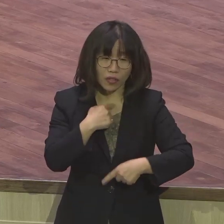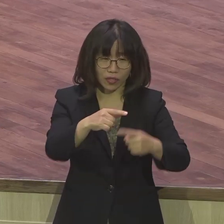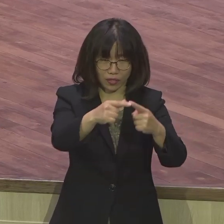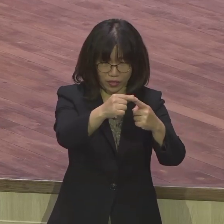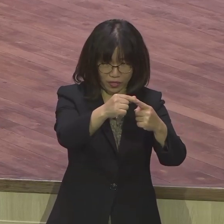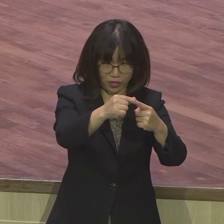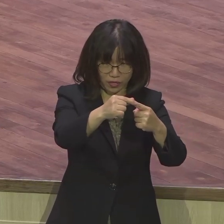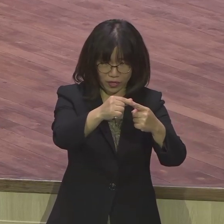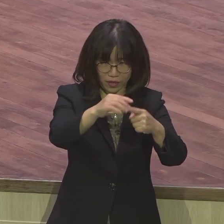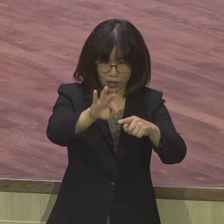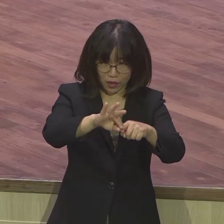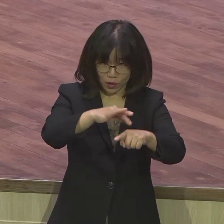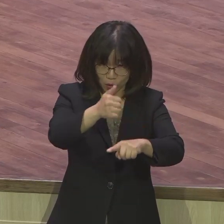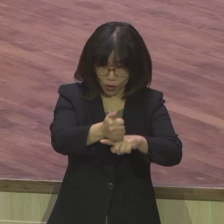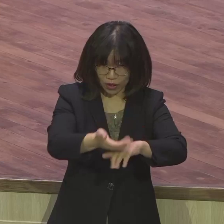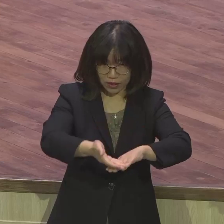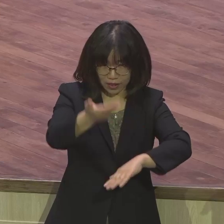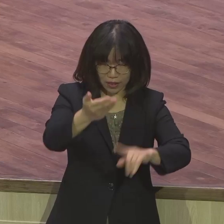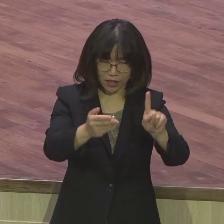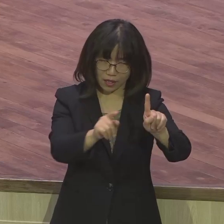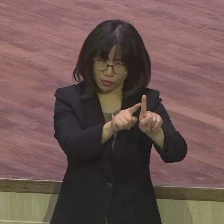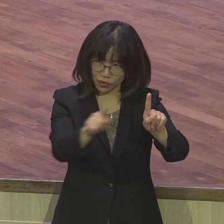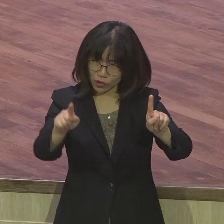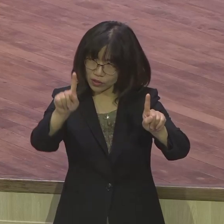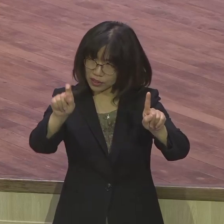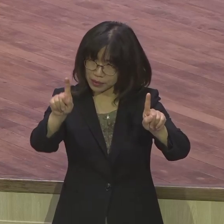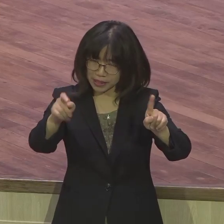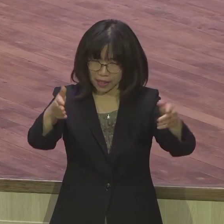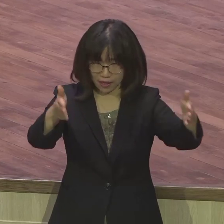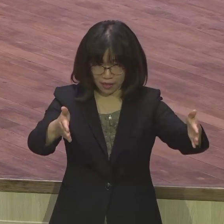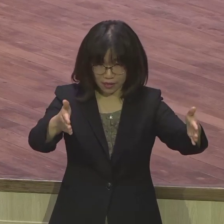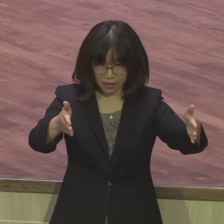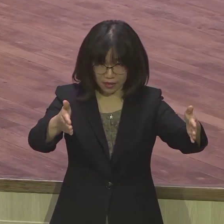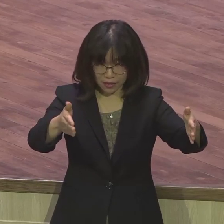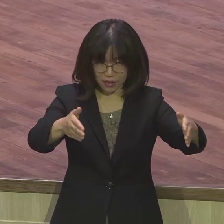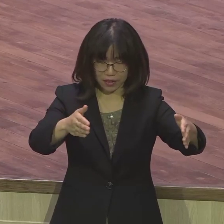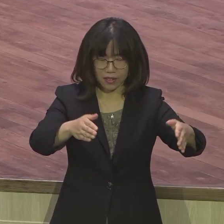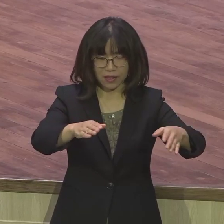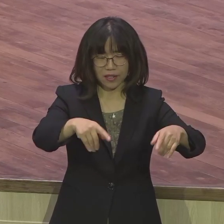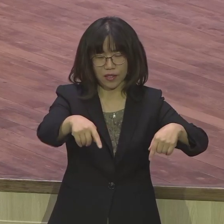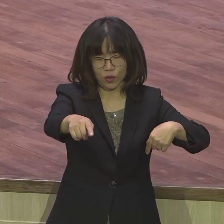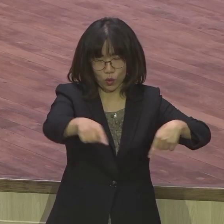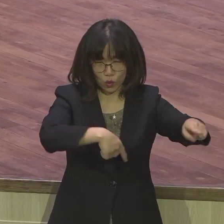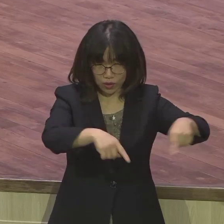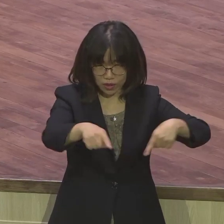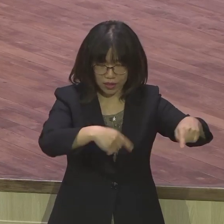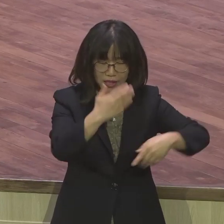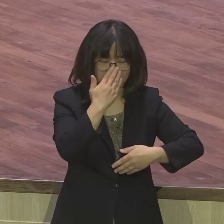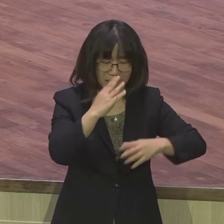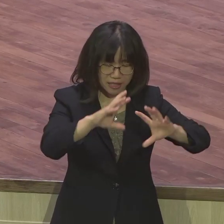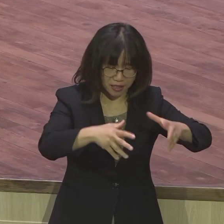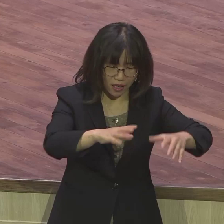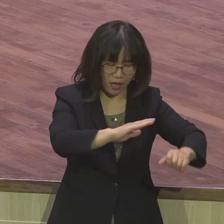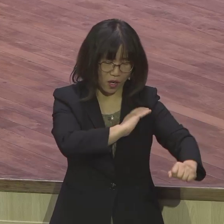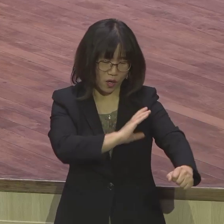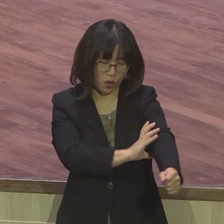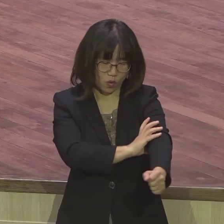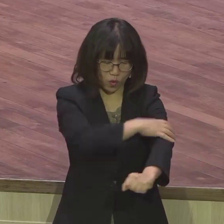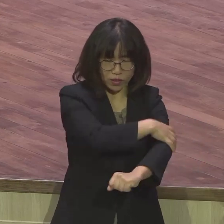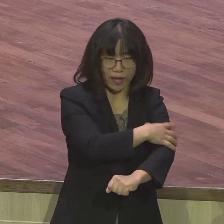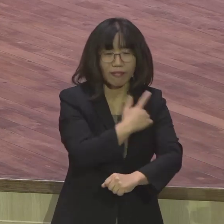열왕기상 1장에서부터 11장까지 이 통치하는 시기로 이스라엘의 권세와 영광이